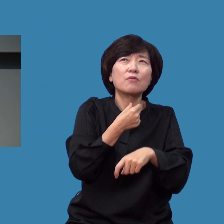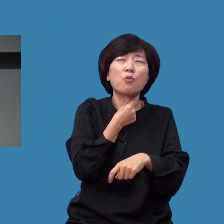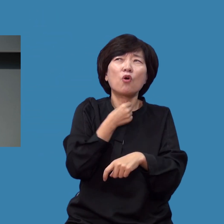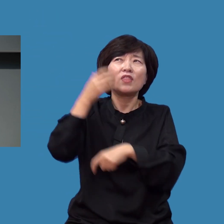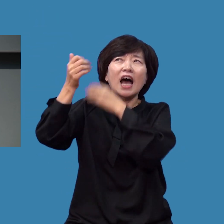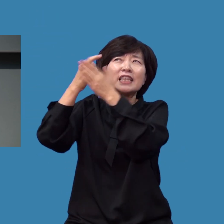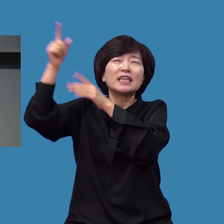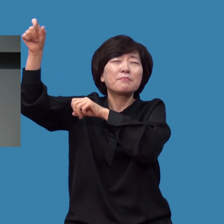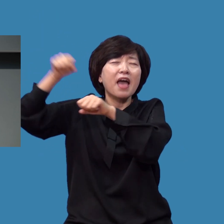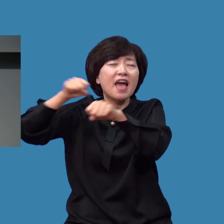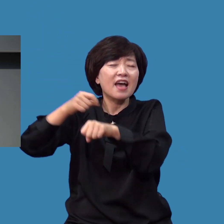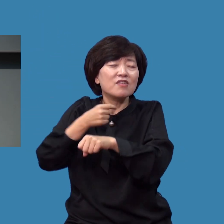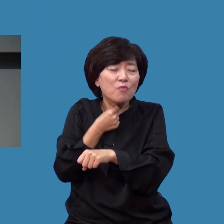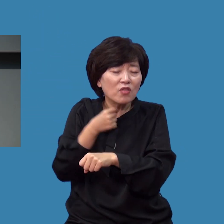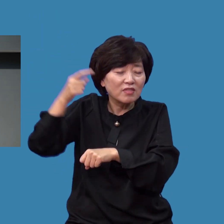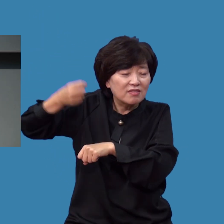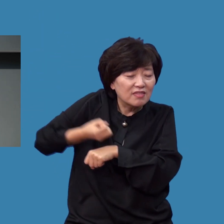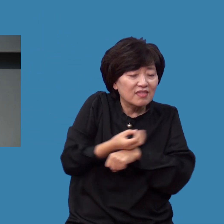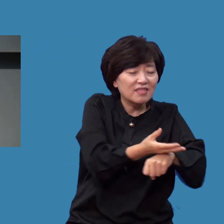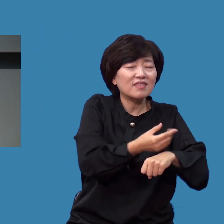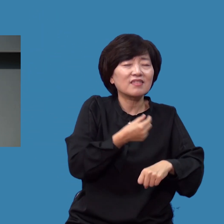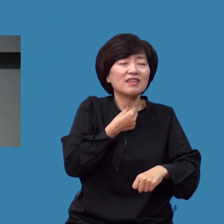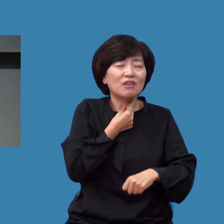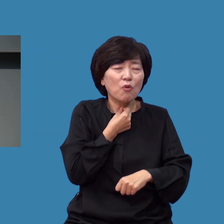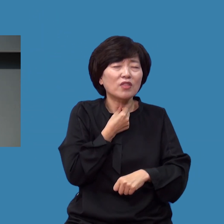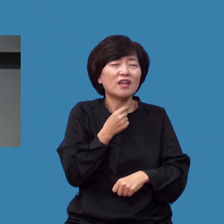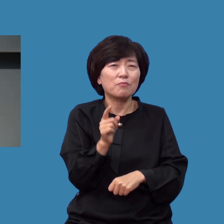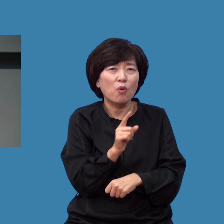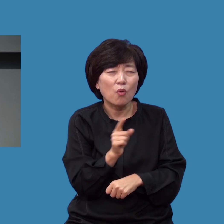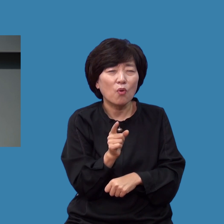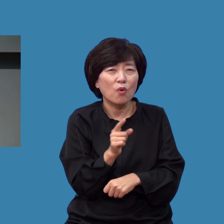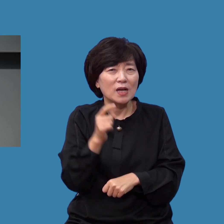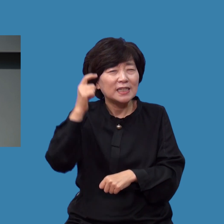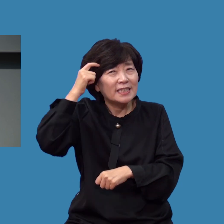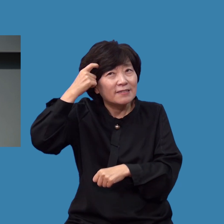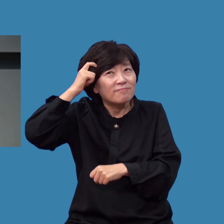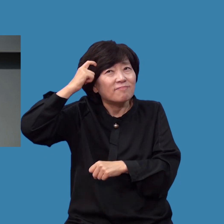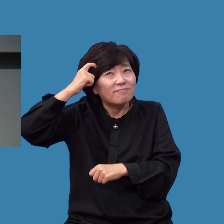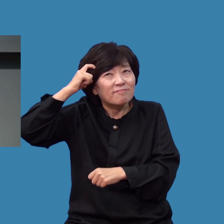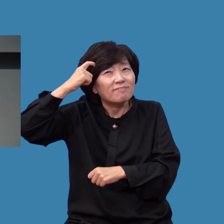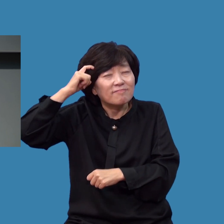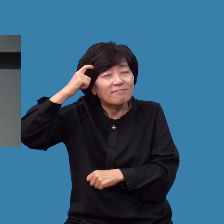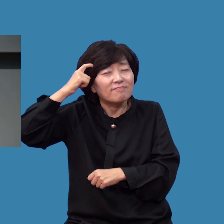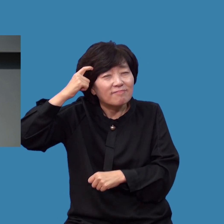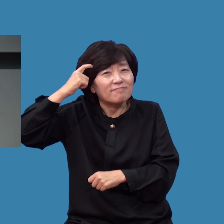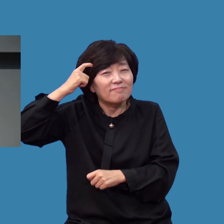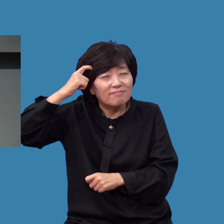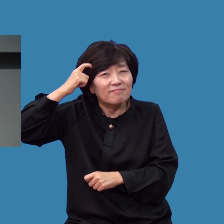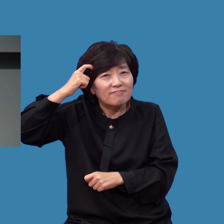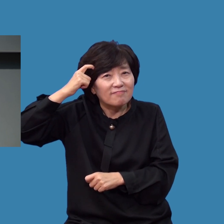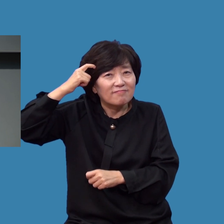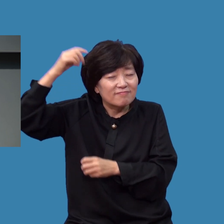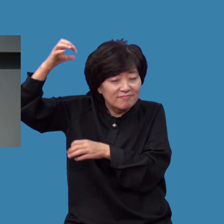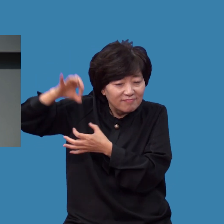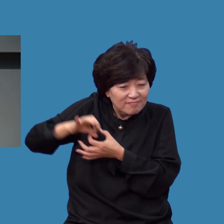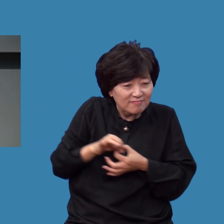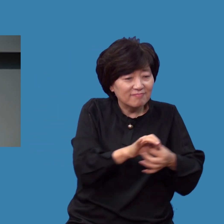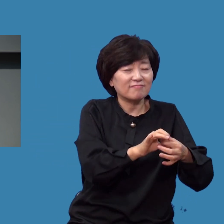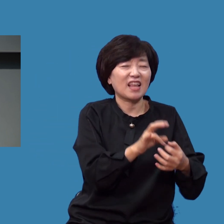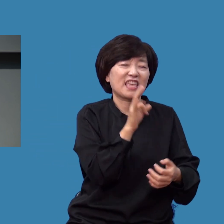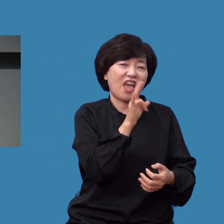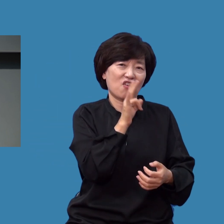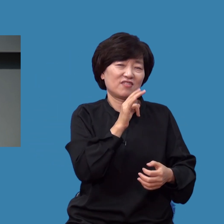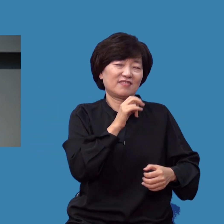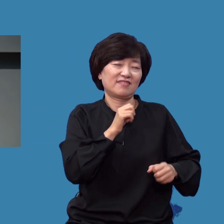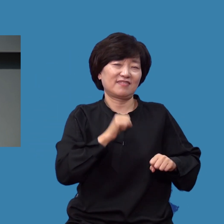저 형제에게 무슨 말을 전하기 원하시지? 이것을 끊임없이 우리가 생각하고 추구할 때 그 삶이 예언적인 삶이 되는